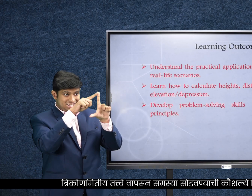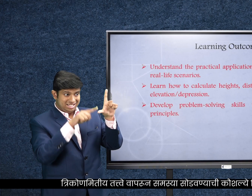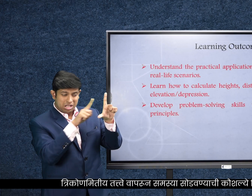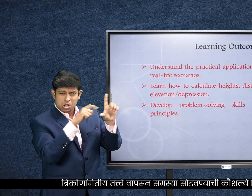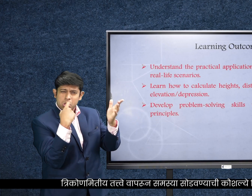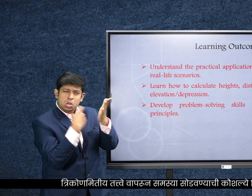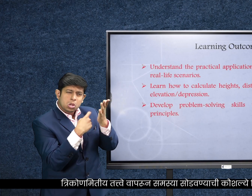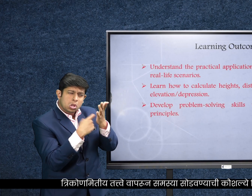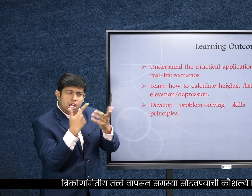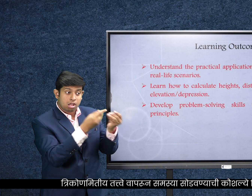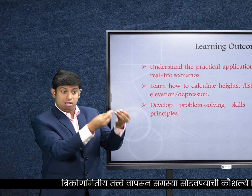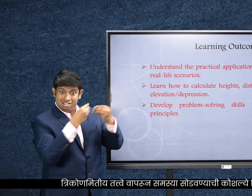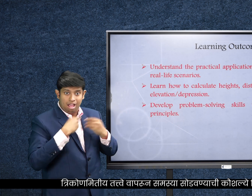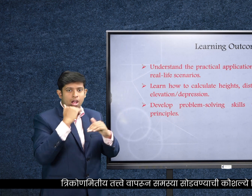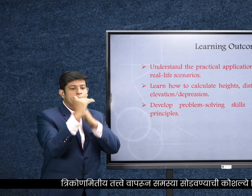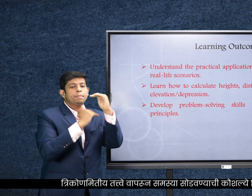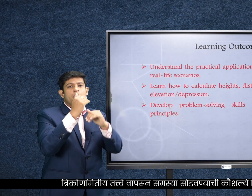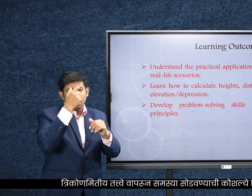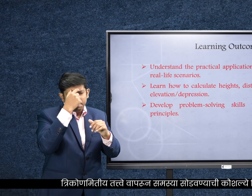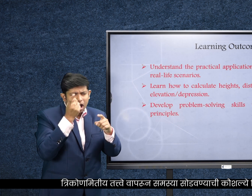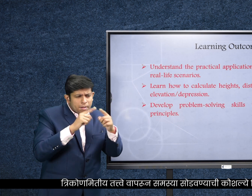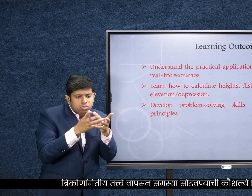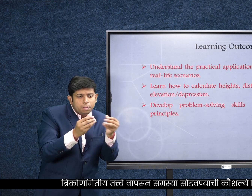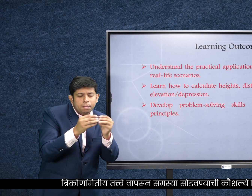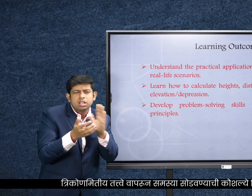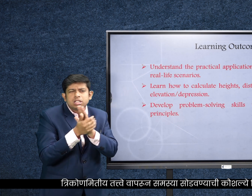त्रिकोणमितीय तत्त्वे वापरून समस्या सोडवण्याची कौशल्य विकसित करा.